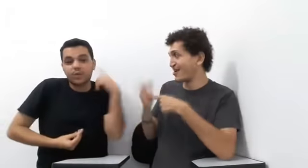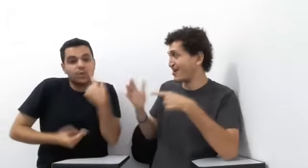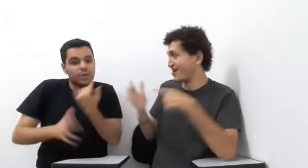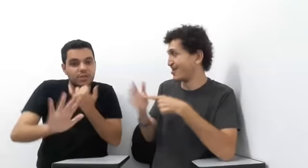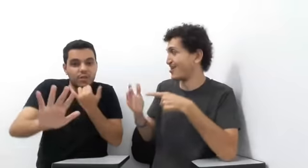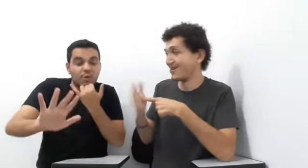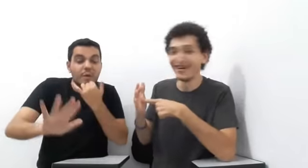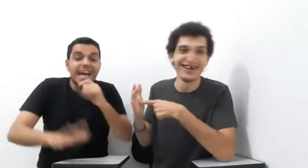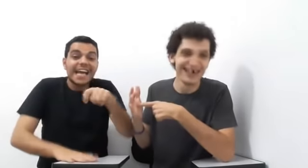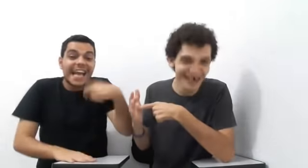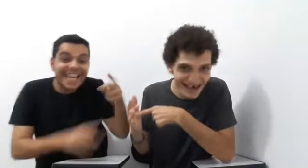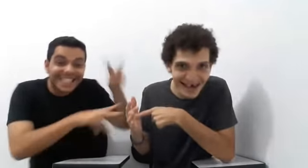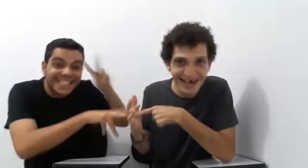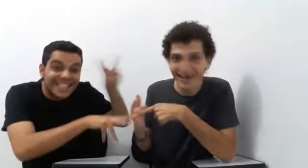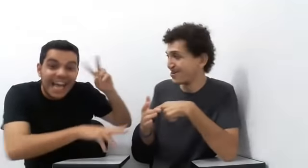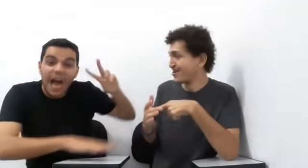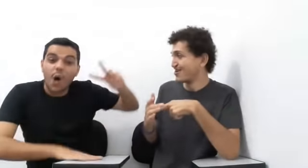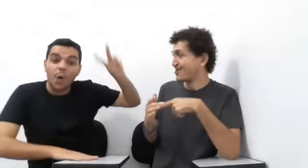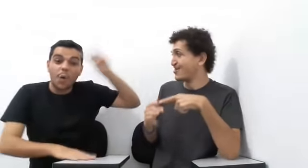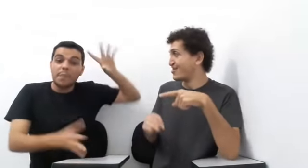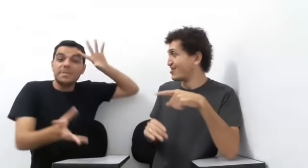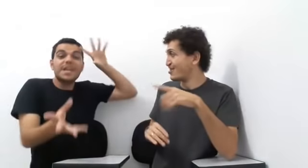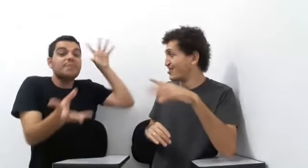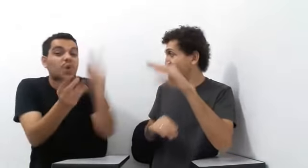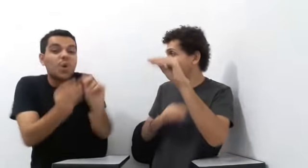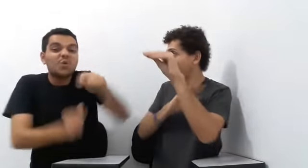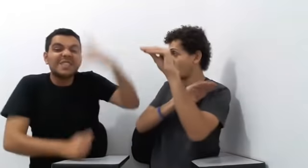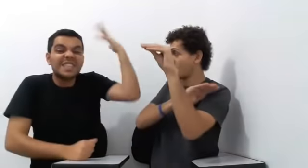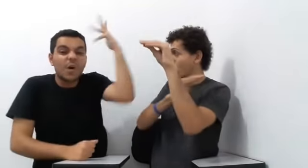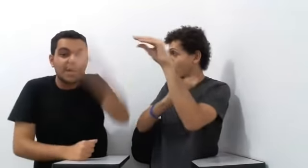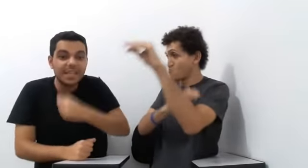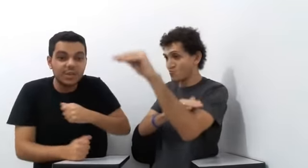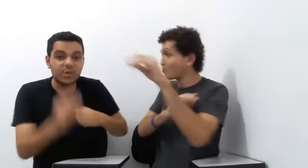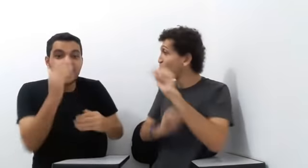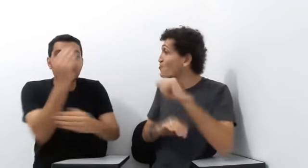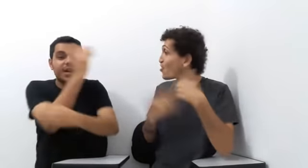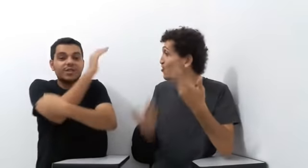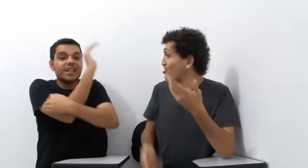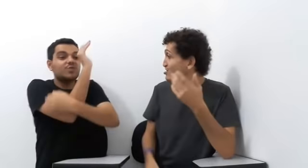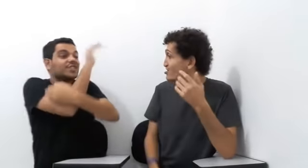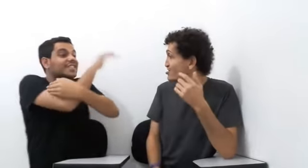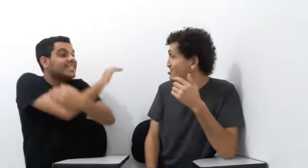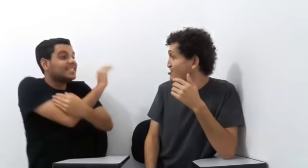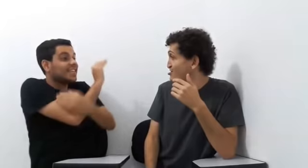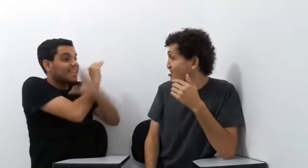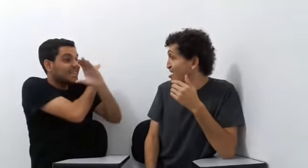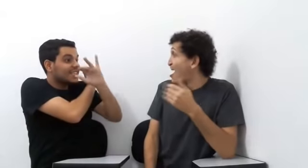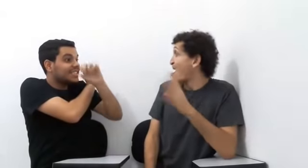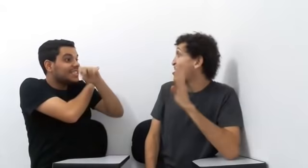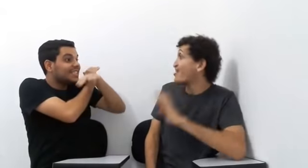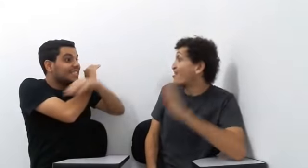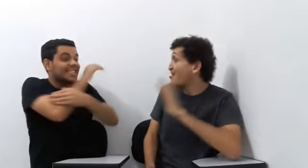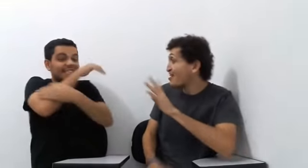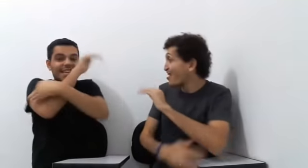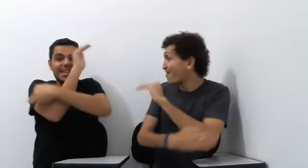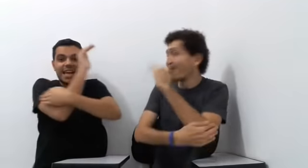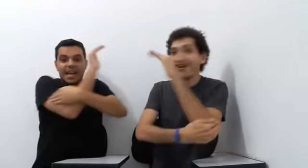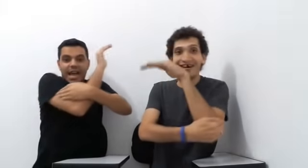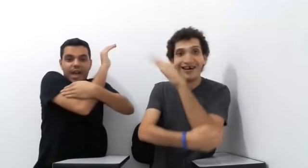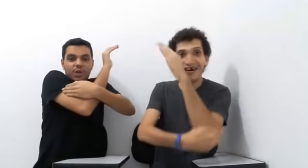surda, desculpa. Esse sinal me lembrou um sinal lindo, que é o sinal de cisne. Legal. É quando